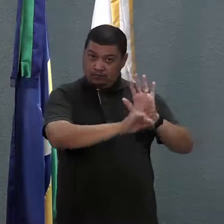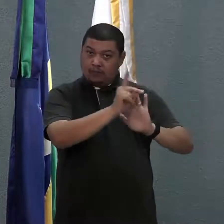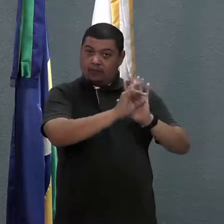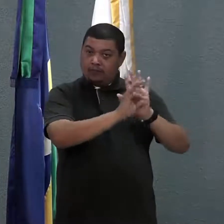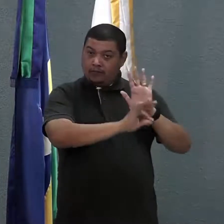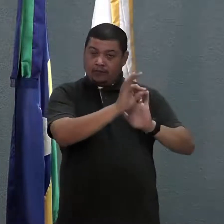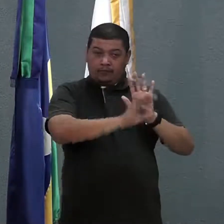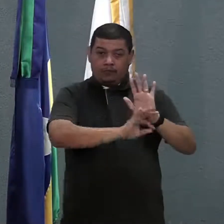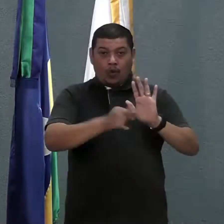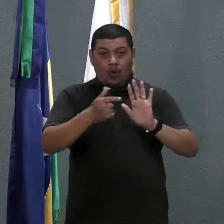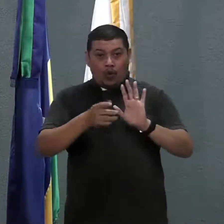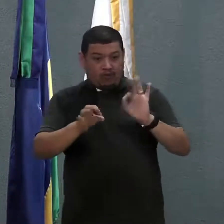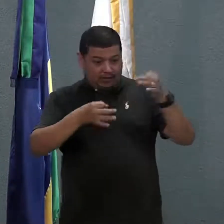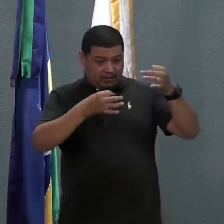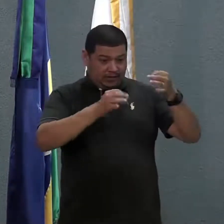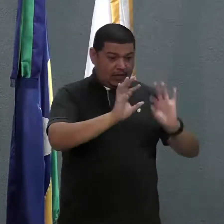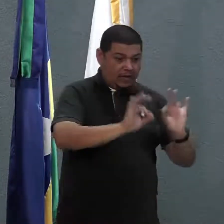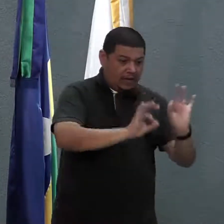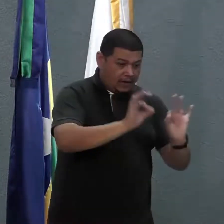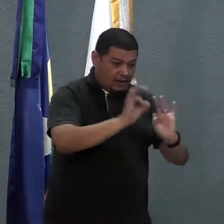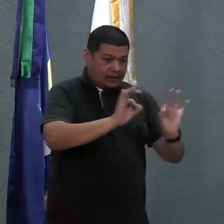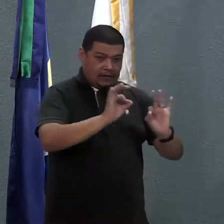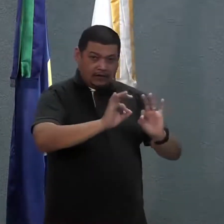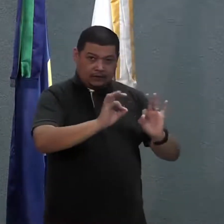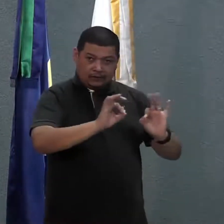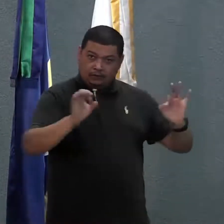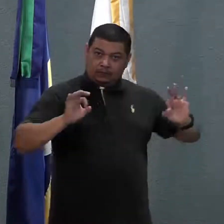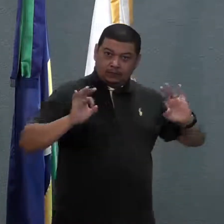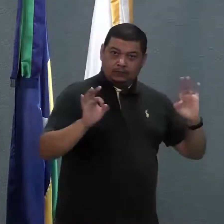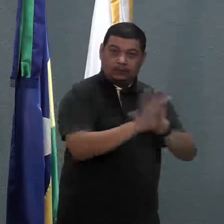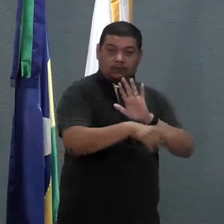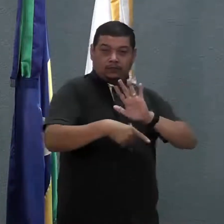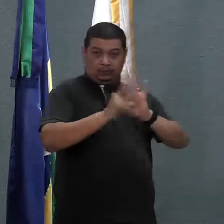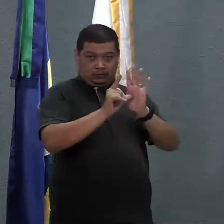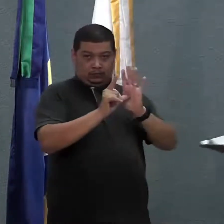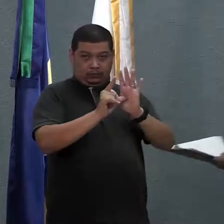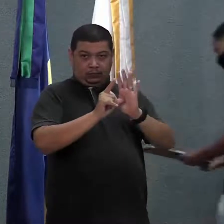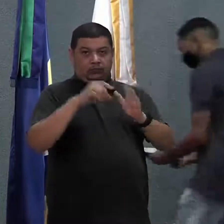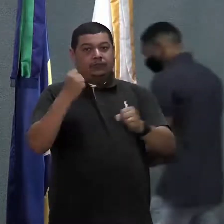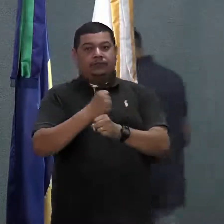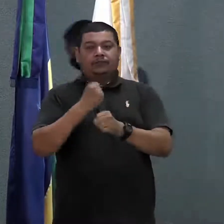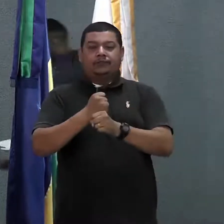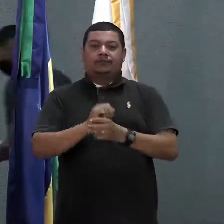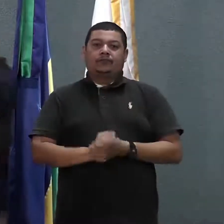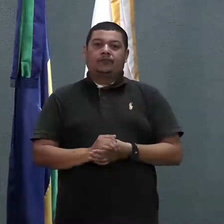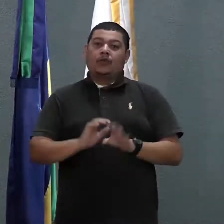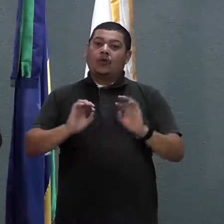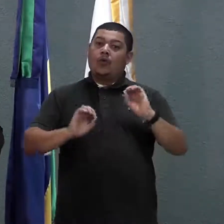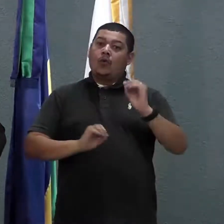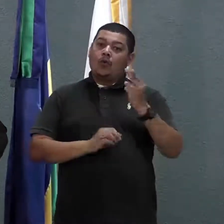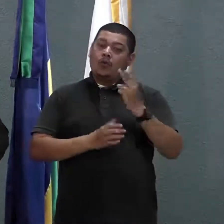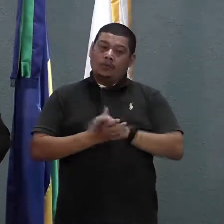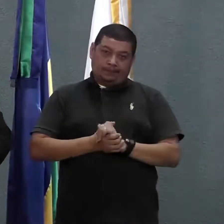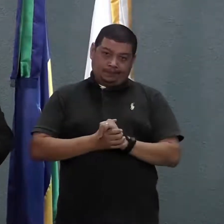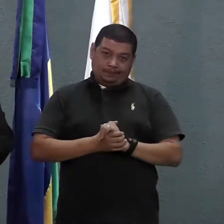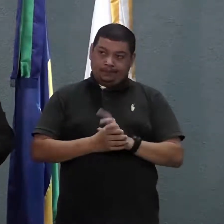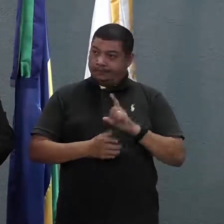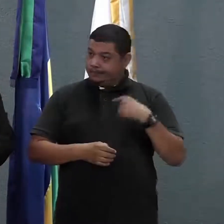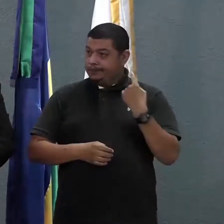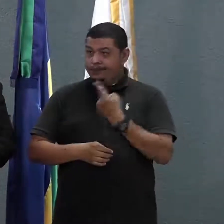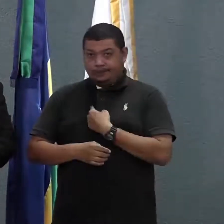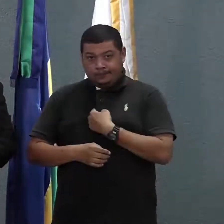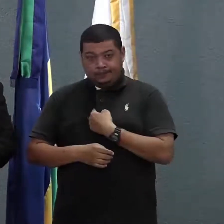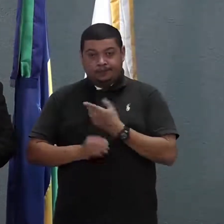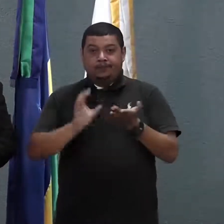e corrige o que tem que corrigir antes de fazer, ou nós vamos